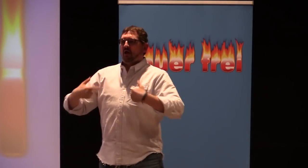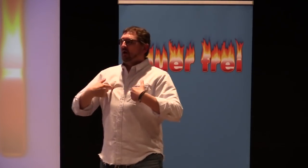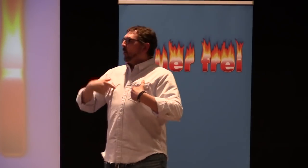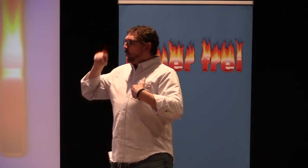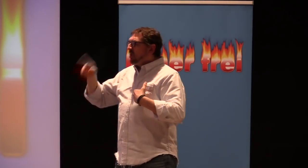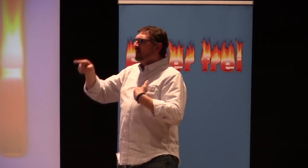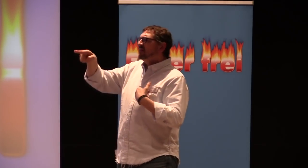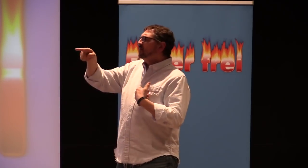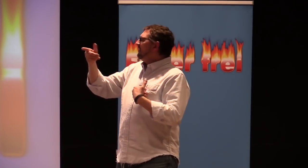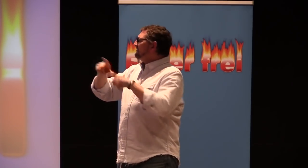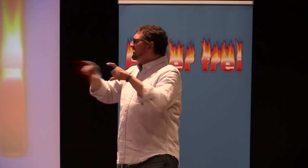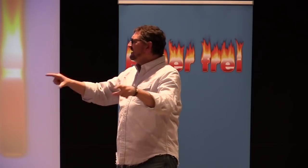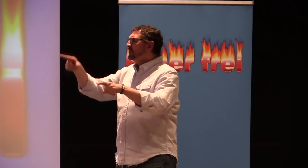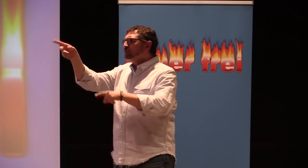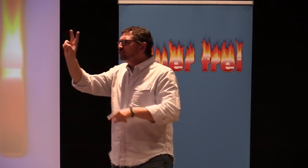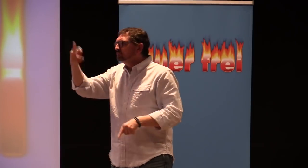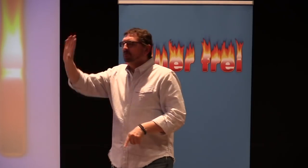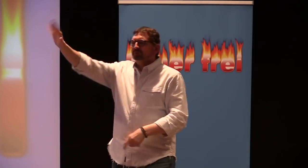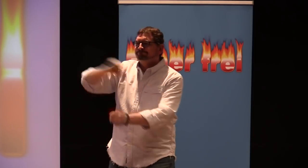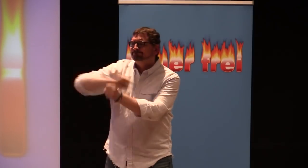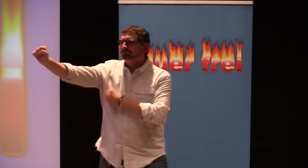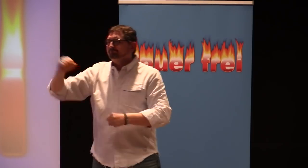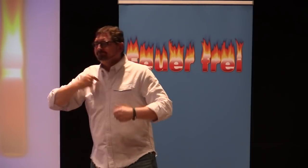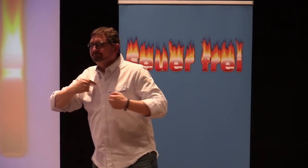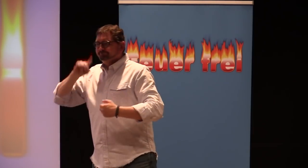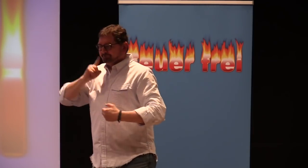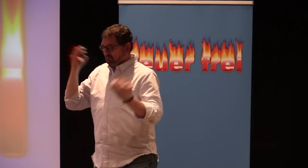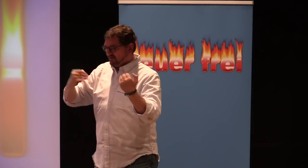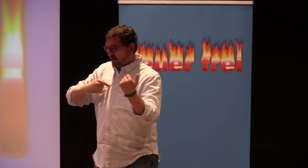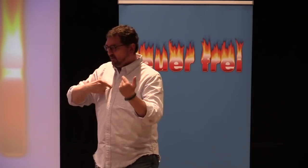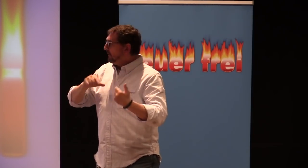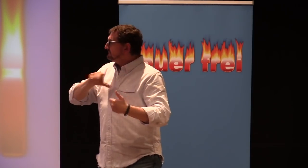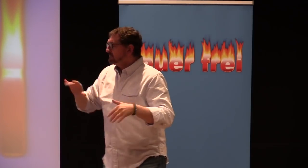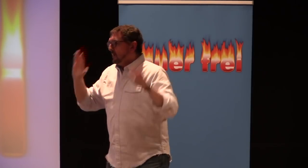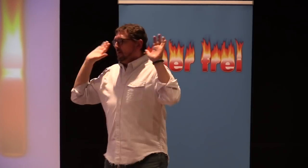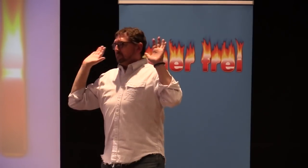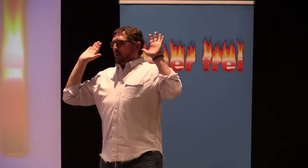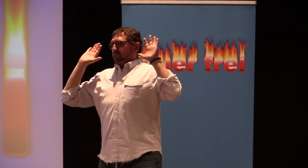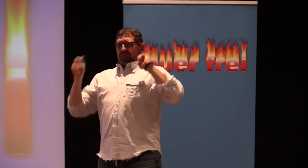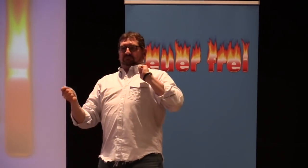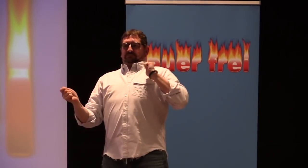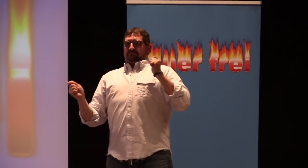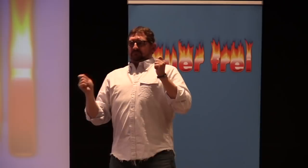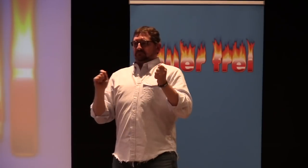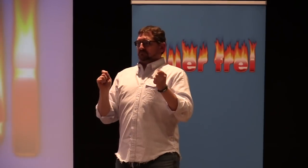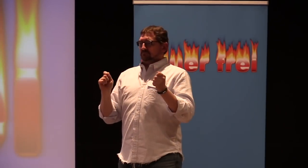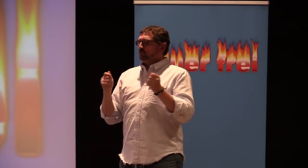trauen sie sich das nicht, zu den großen Firmen zu gehen und zu sagen, hier, ich möchte bei euch anfangen und das, was ihr macht und das ist nicht richtig